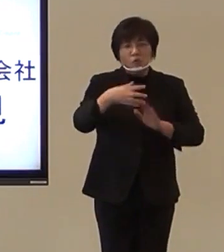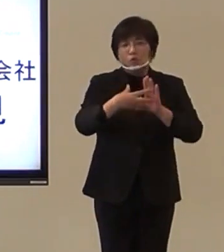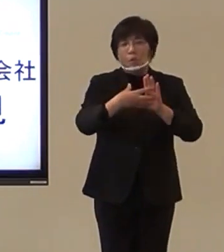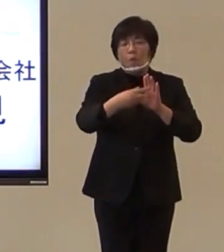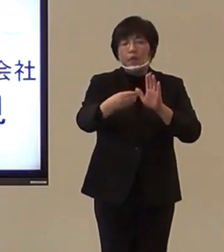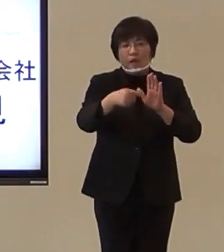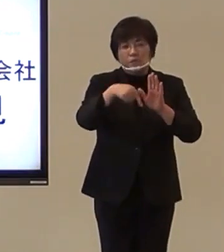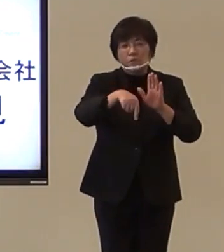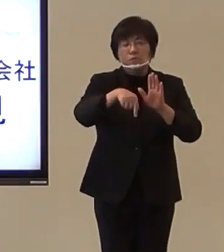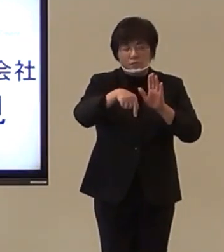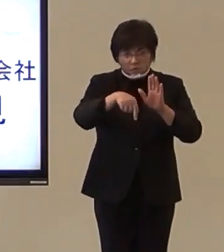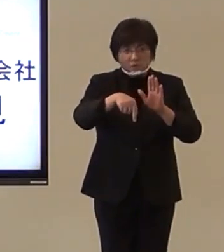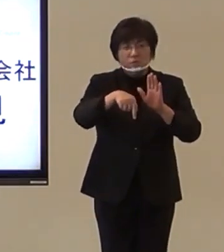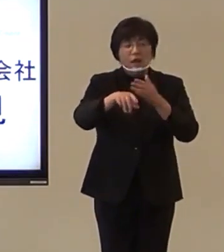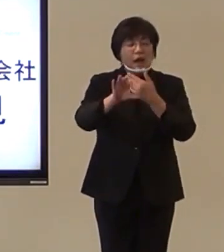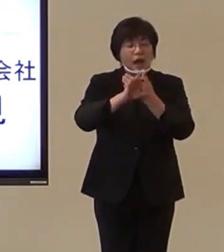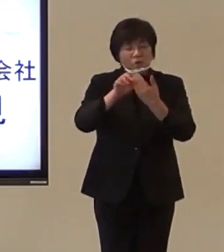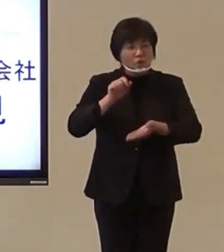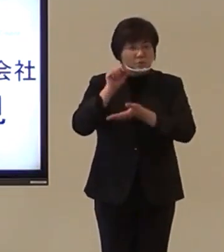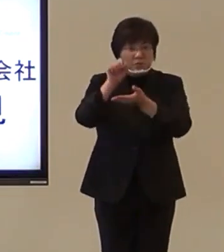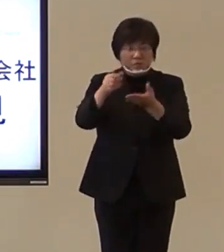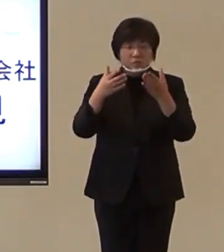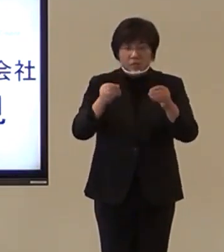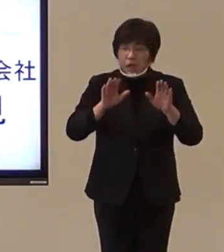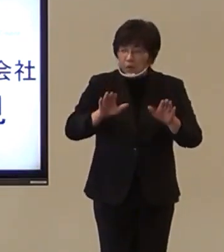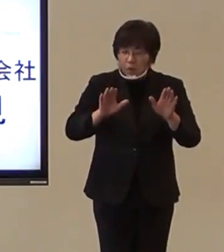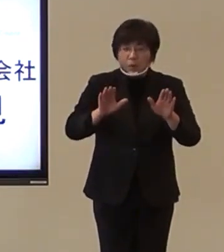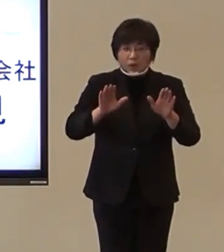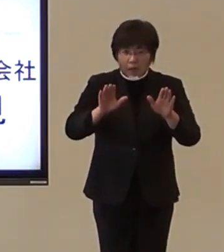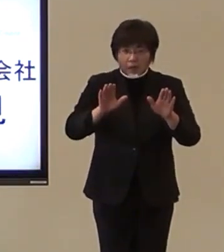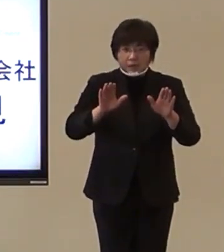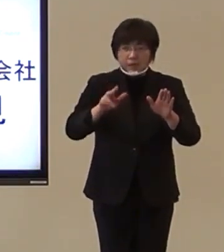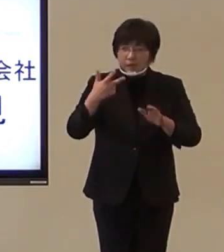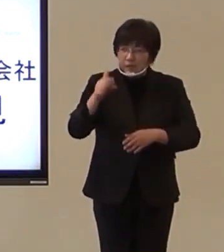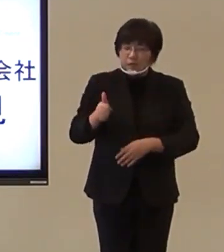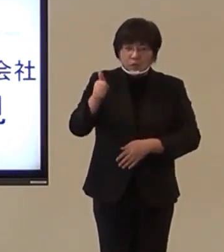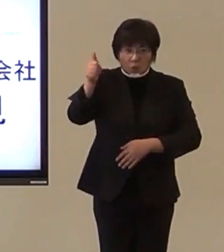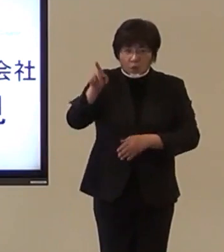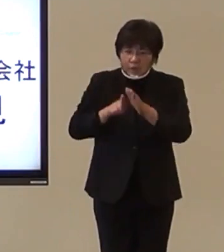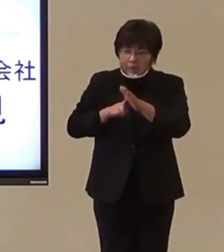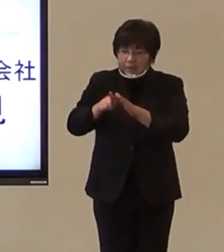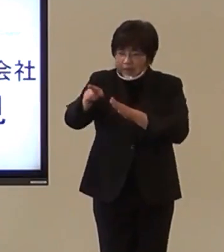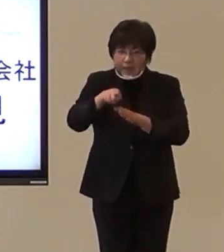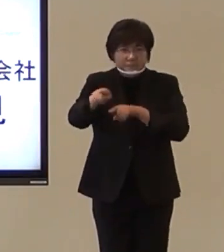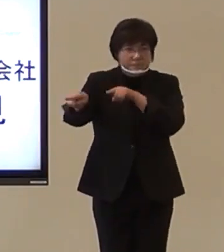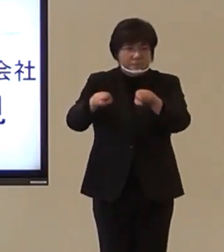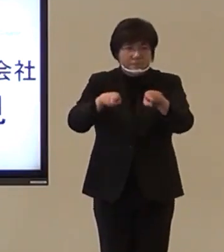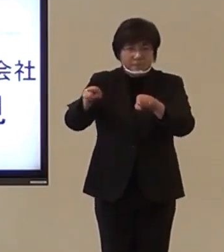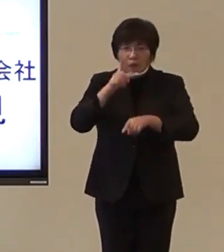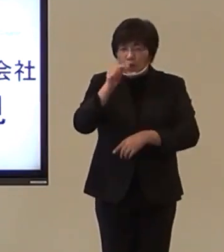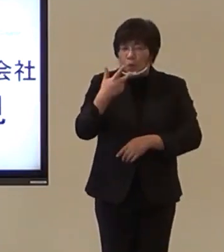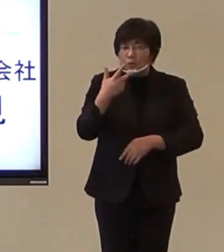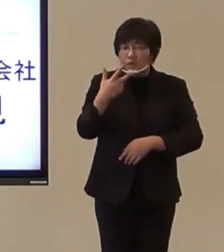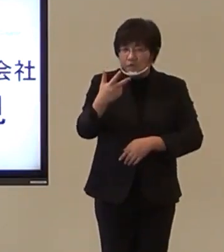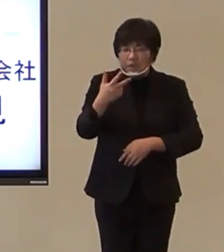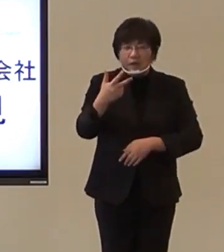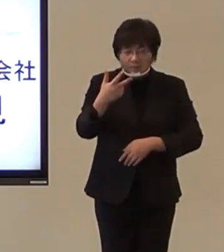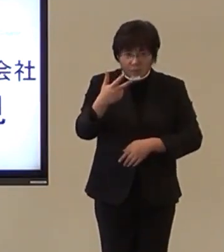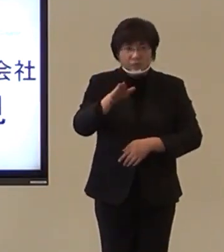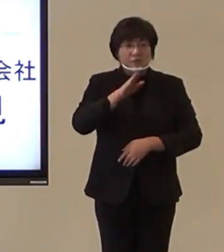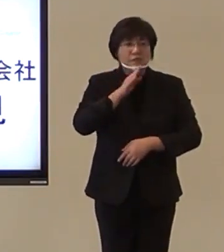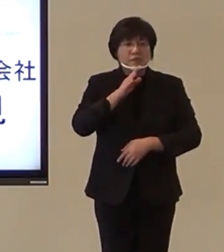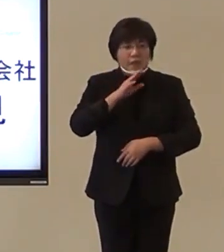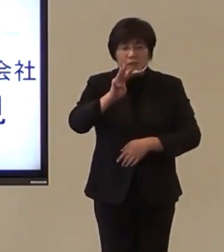ました。そして今回はですね、樋口市長のリーダーシップのもとに甲府市がですね、いよいよ実際にワクチンを打つ